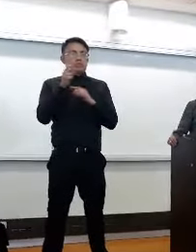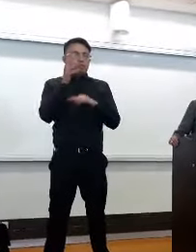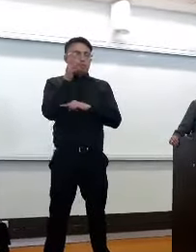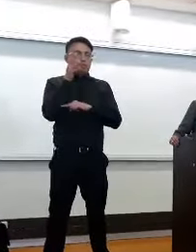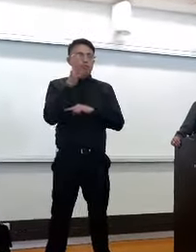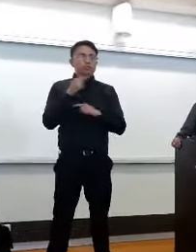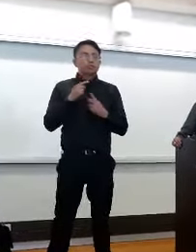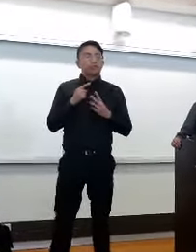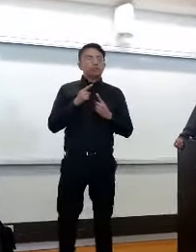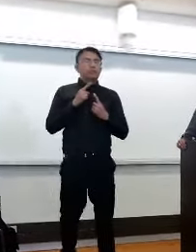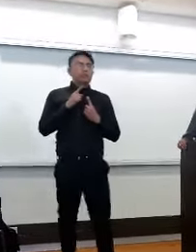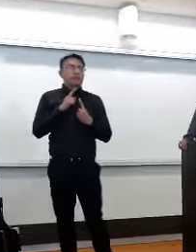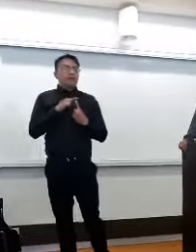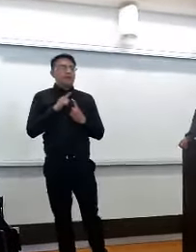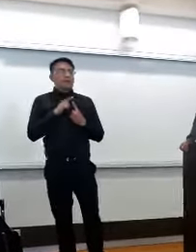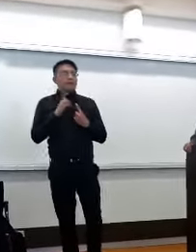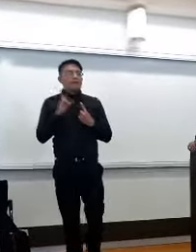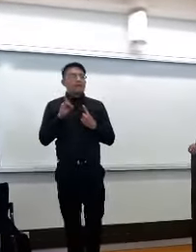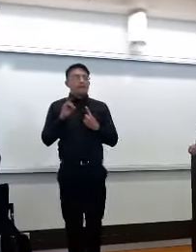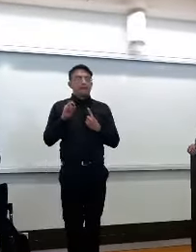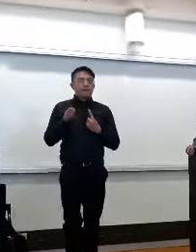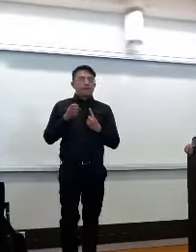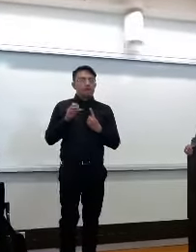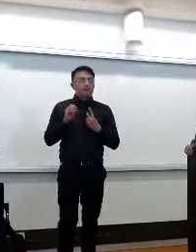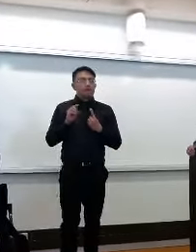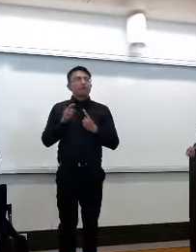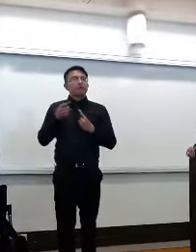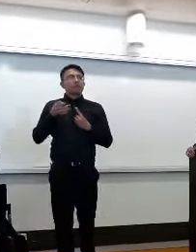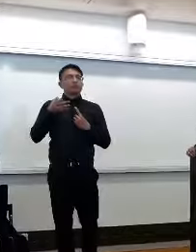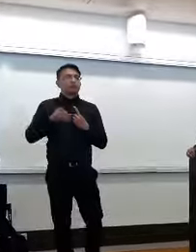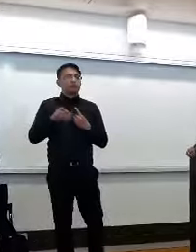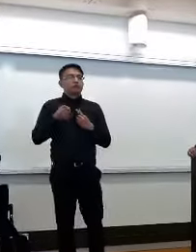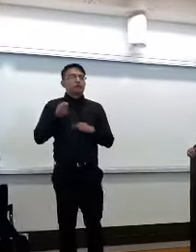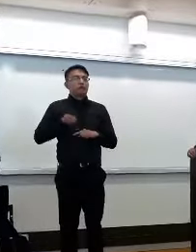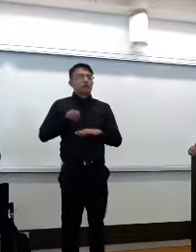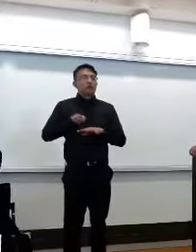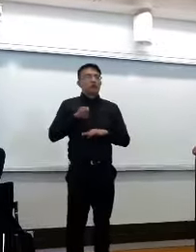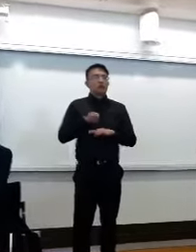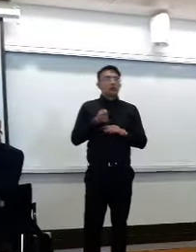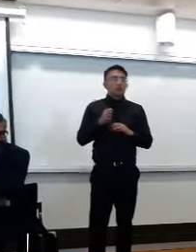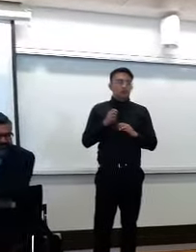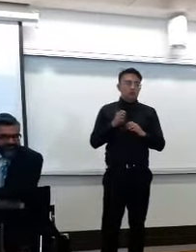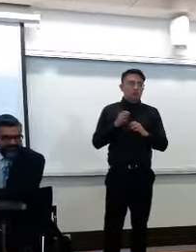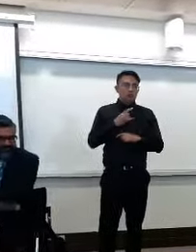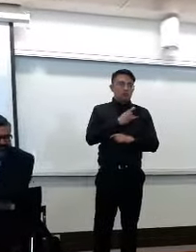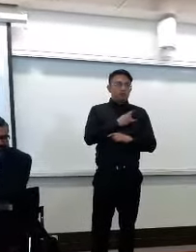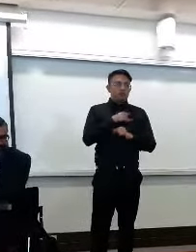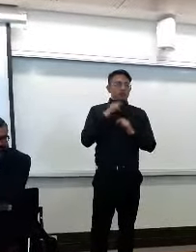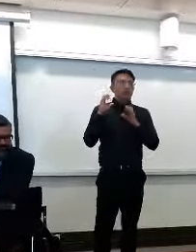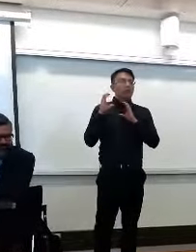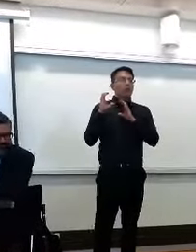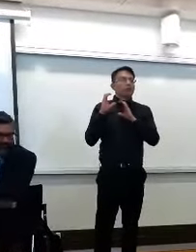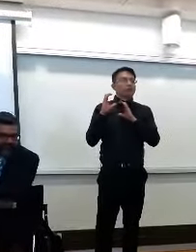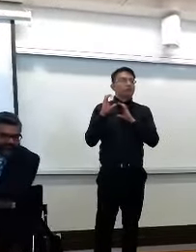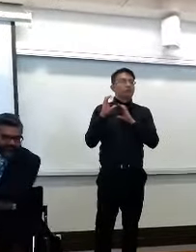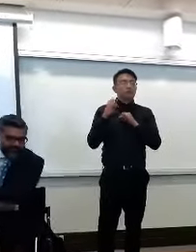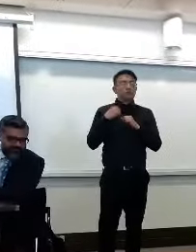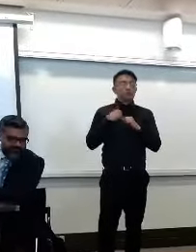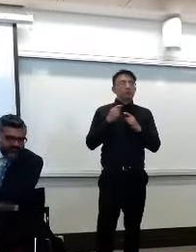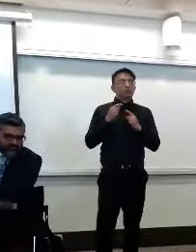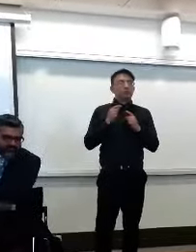Diego Otero, Diego Felipe Otero, es abogado de la Universidad del Cauca, especialista en Derecho Constitucional